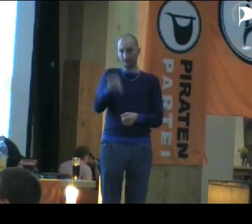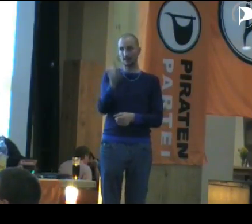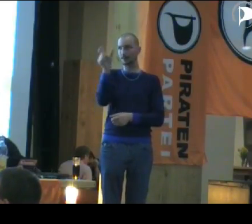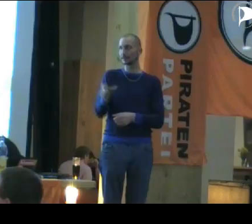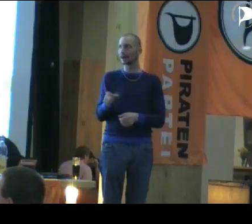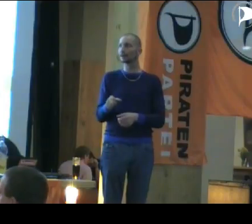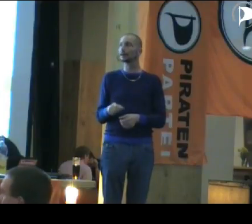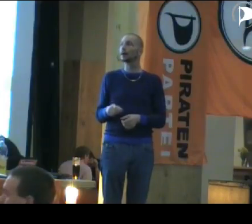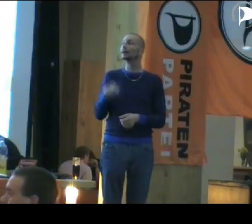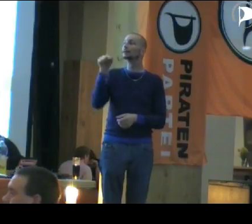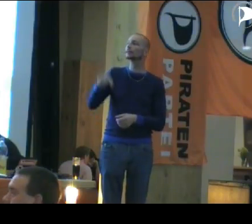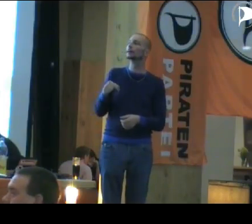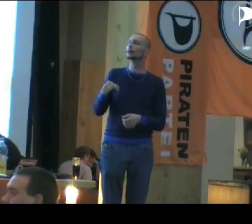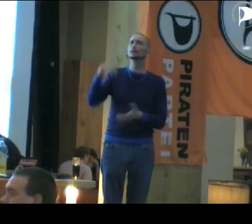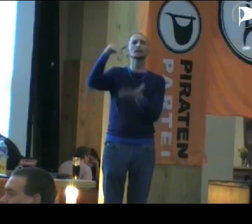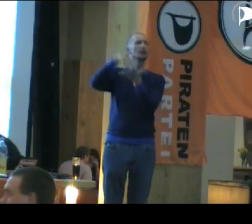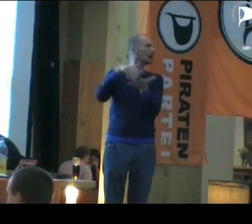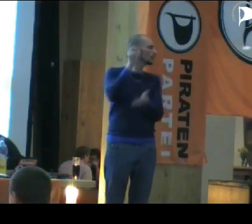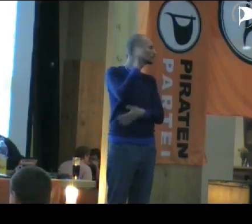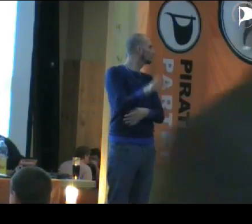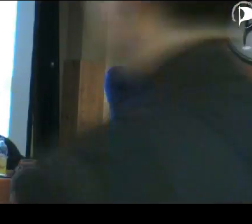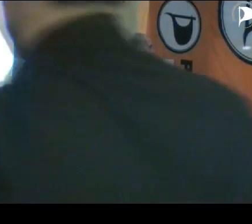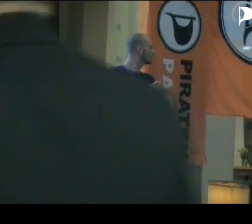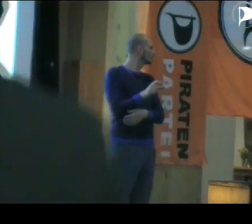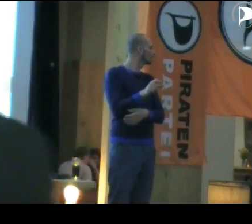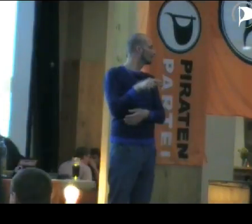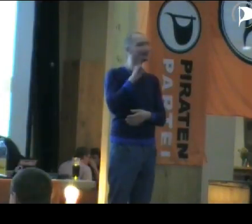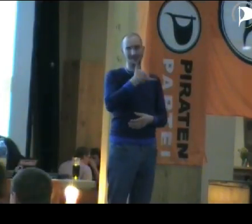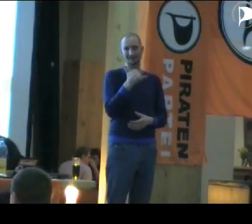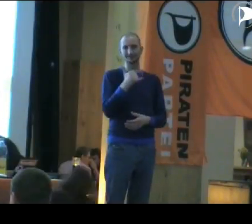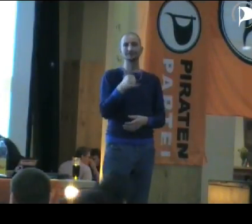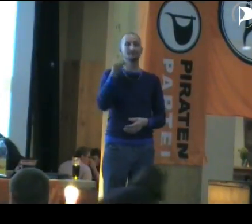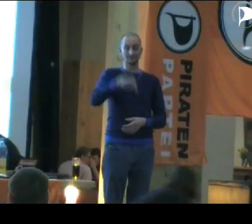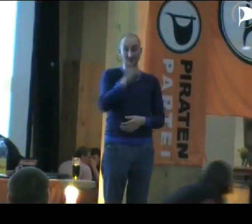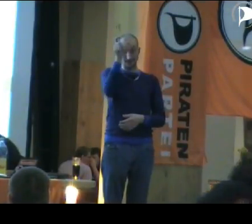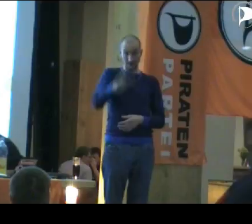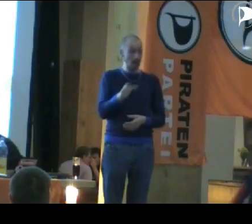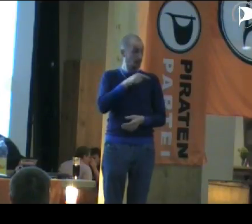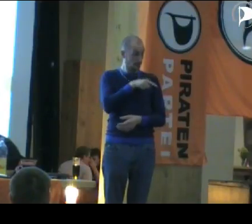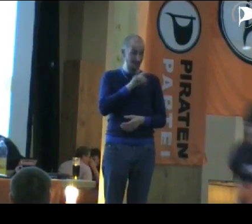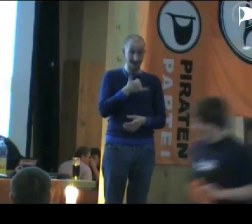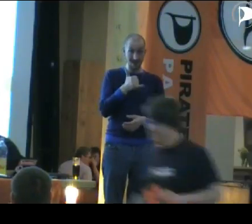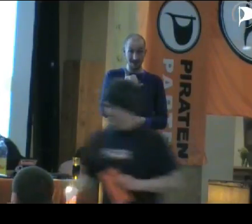bastian john mayer anwesend wenn die nächste